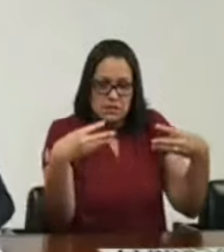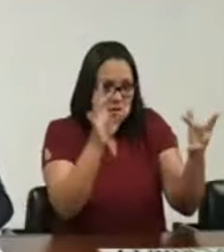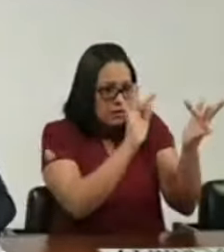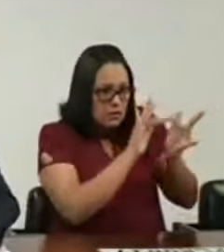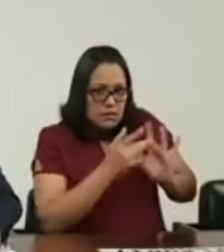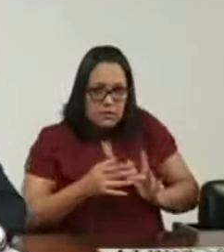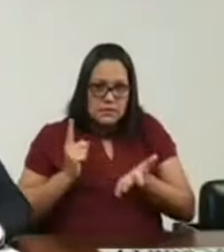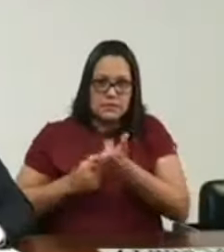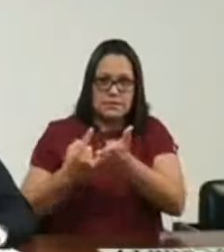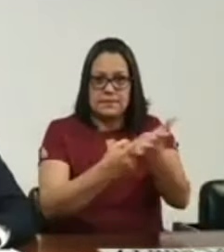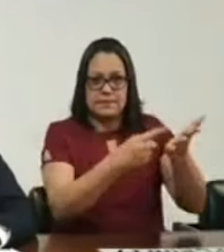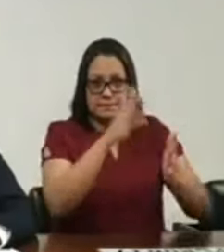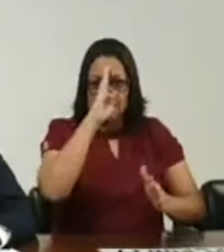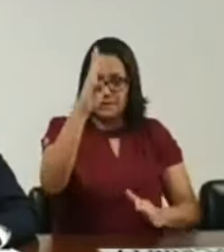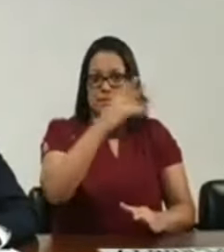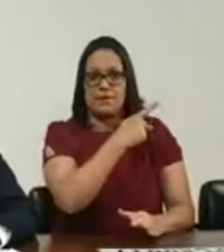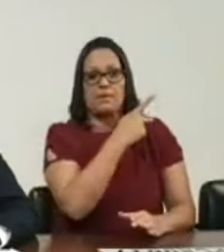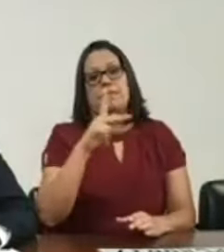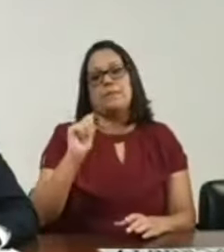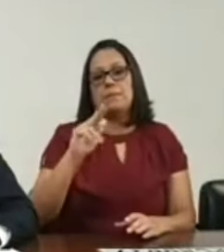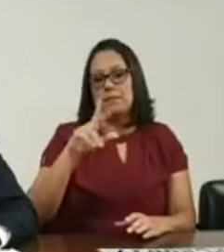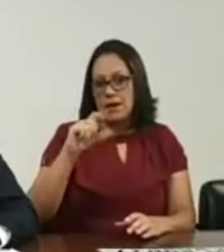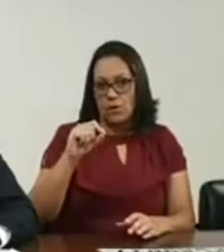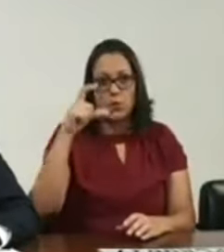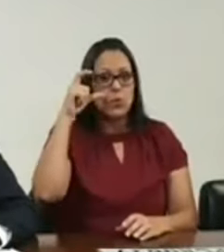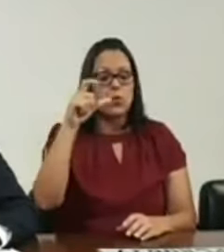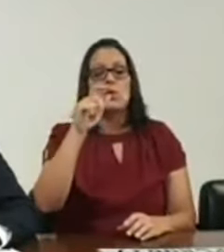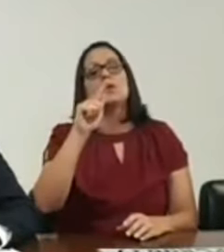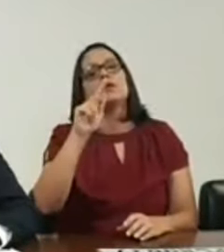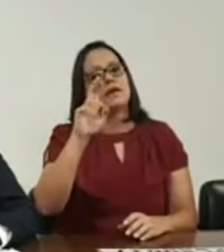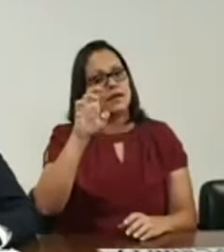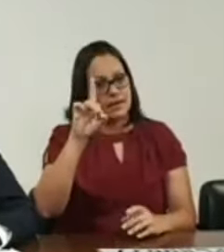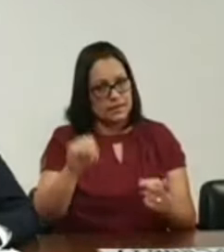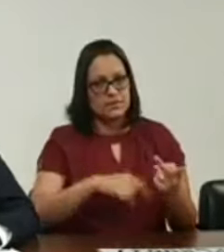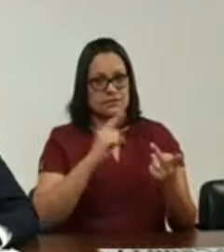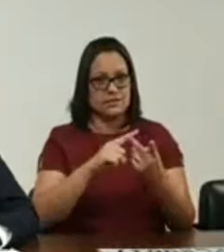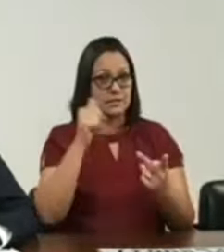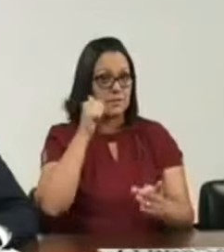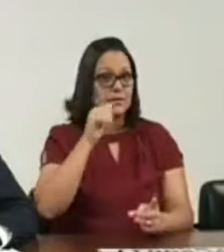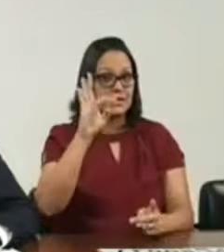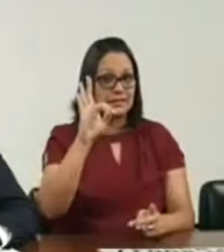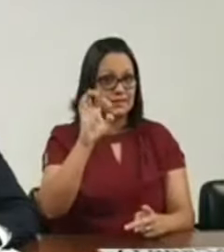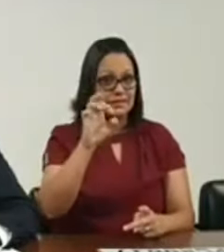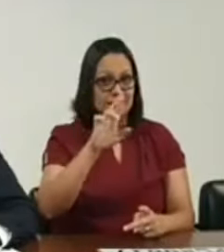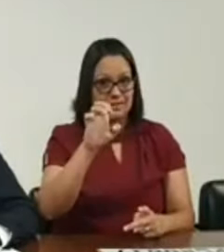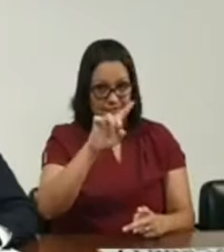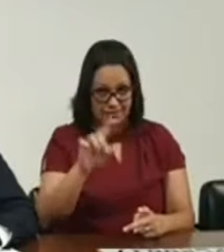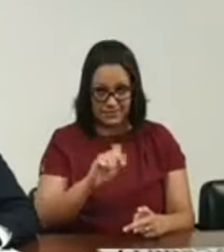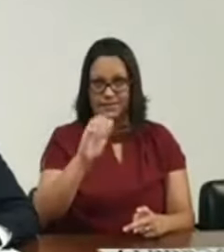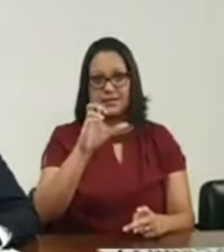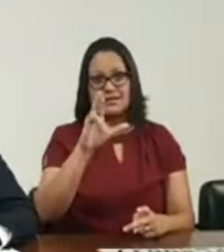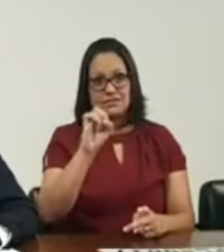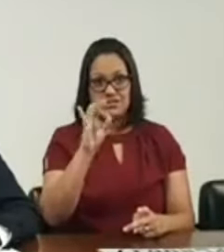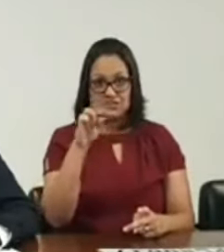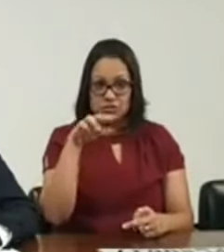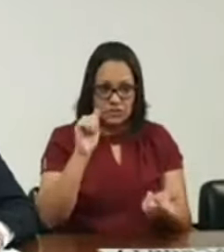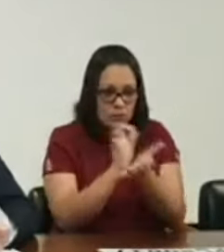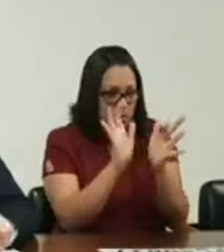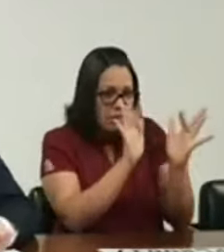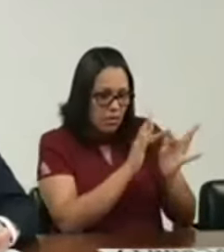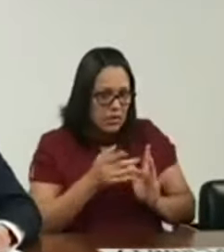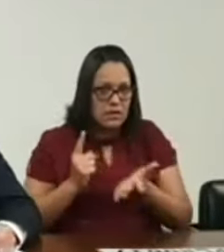muito especialmente o ministro Paulo Guedes e a ministra Tereza Cristina, da Agricultura. A ministra Tereza Cristina fez um trabalho extraordinário de articulação aí com todo o setor do agro